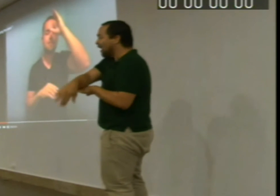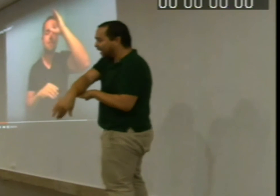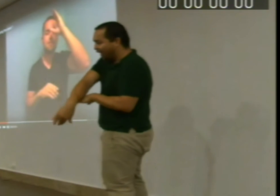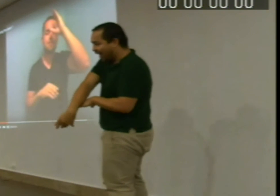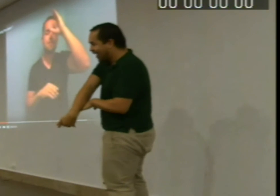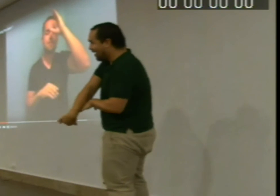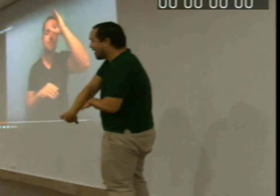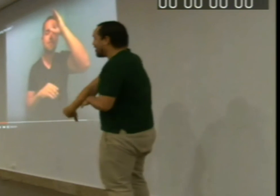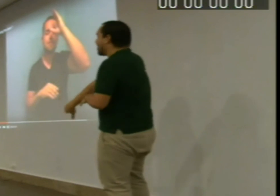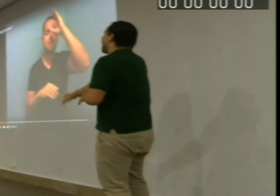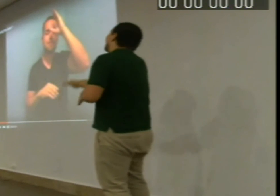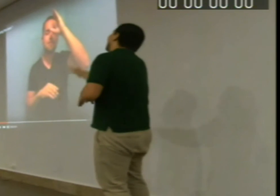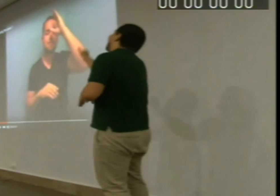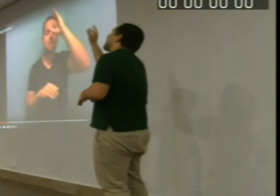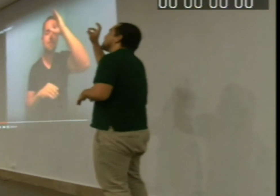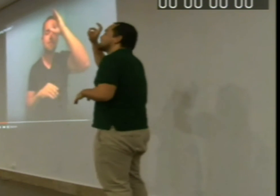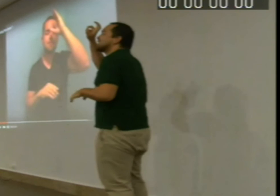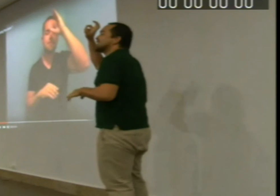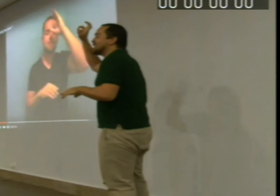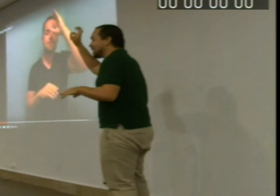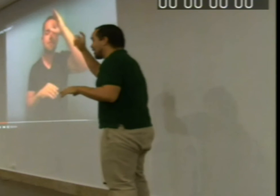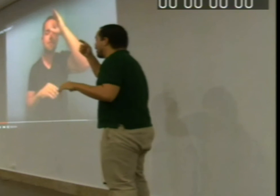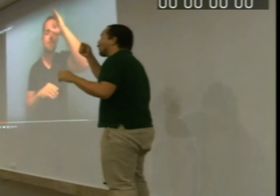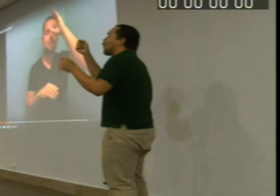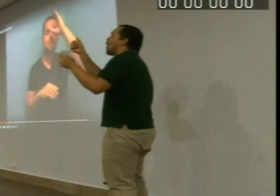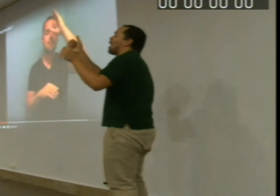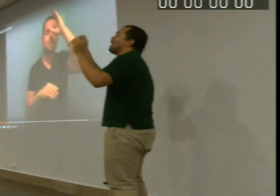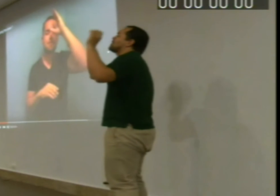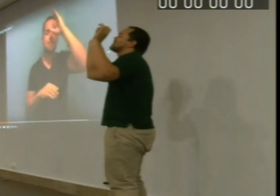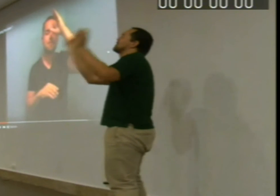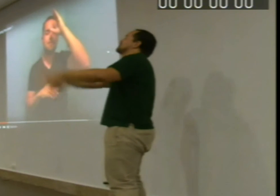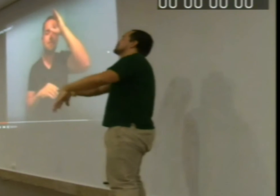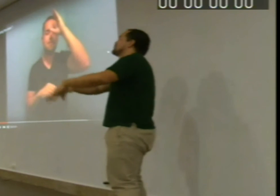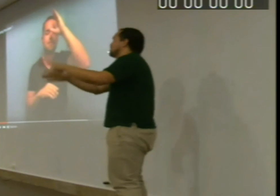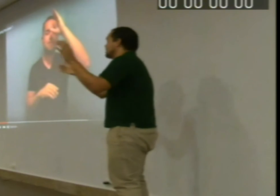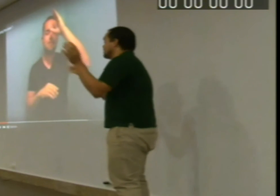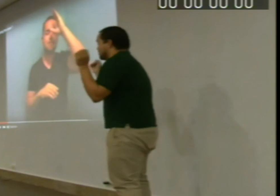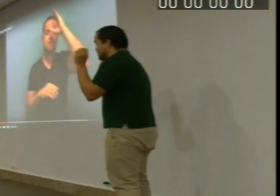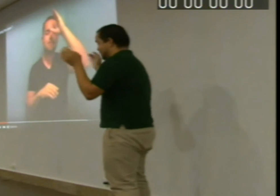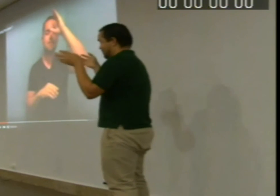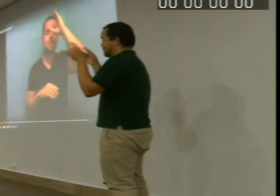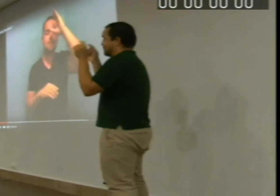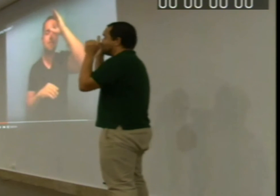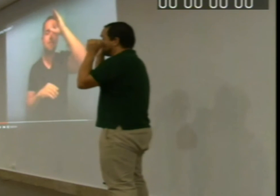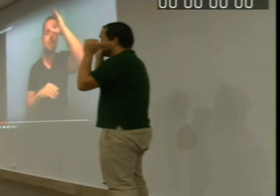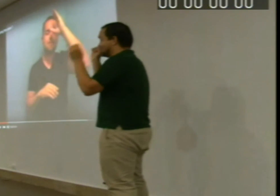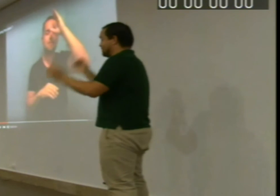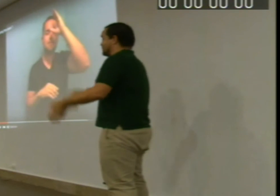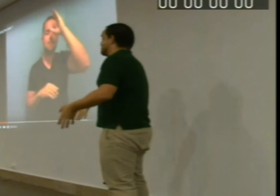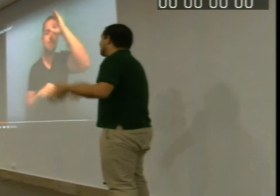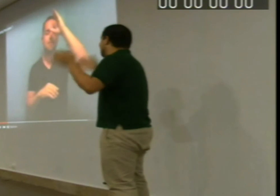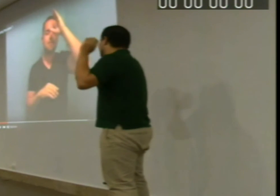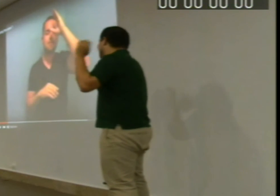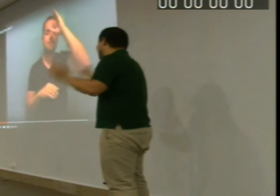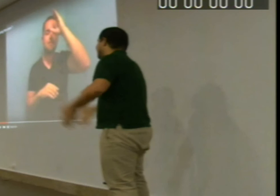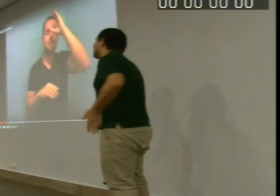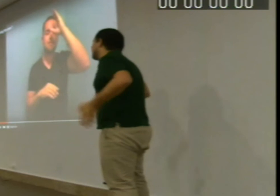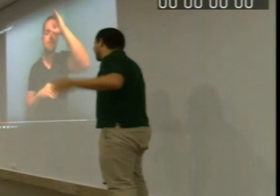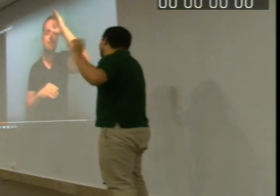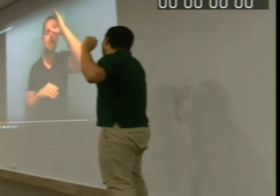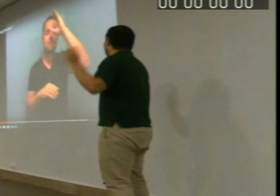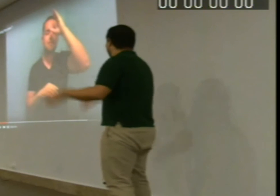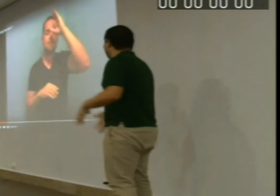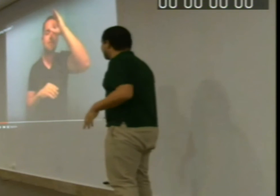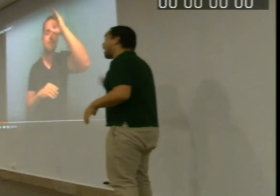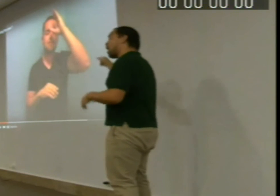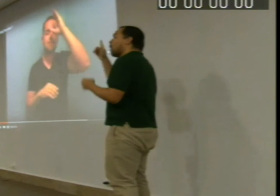tarde aí eu virei a madrugada fazendo e eram 5 da madrugada tava quase abandonando já não tava mais tava meio